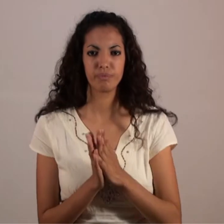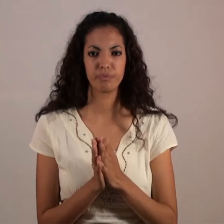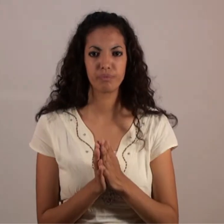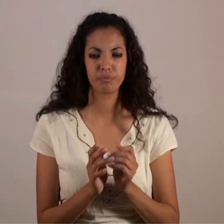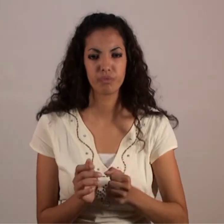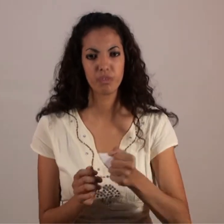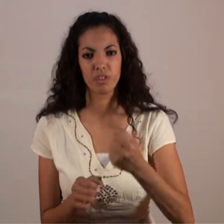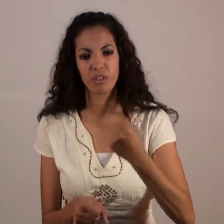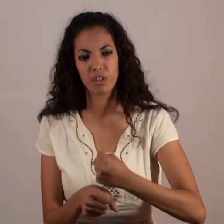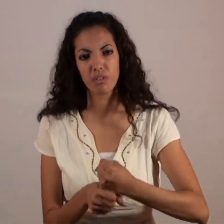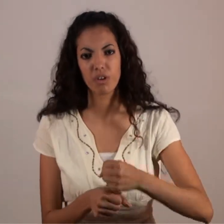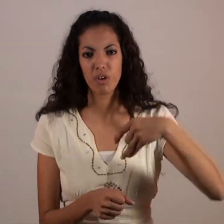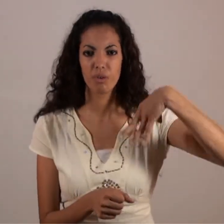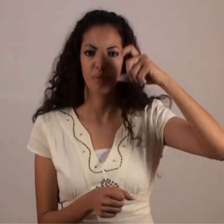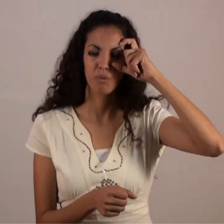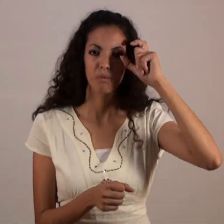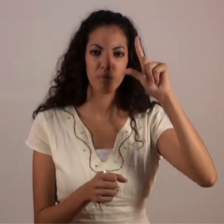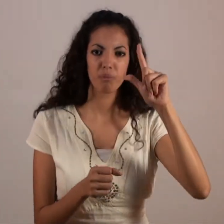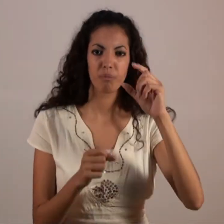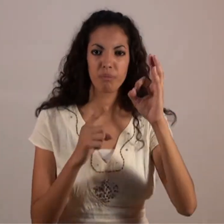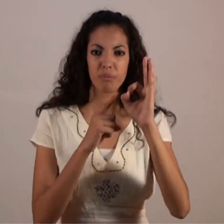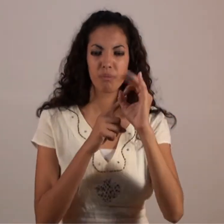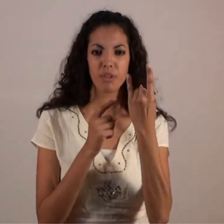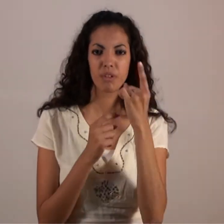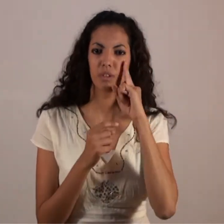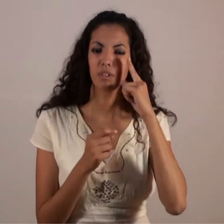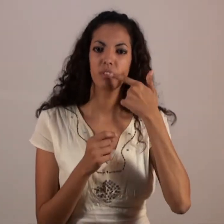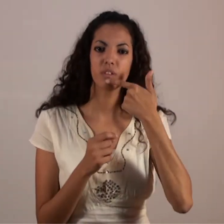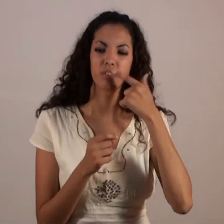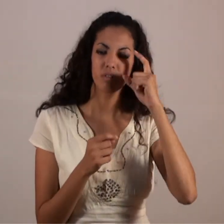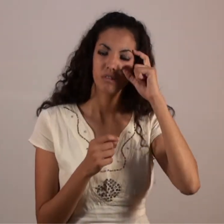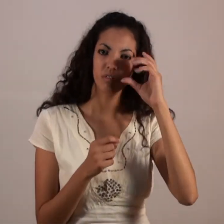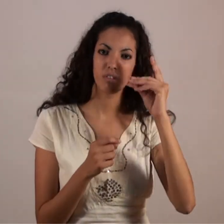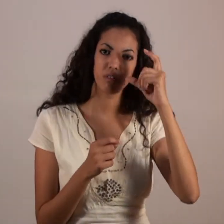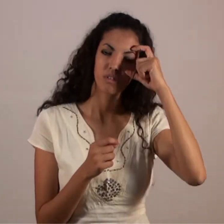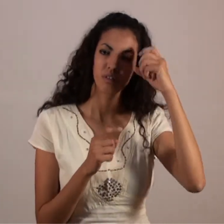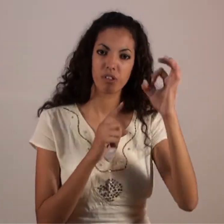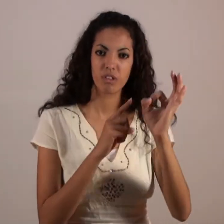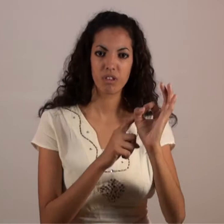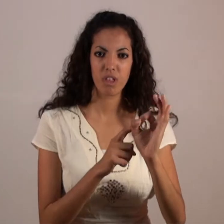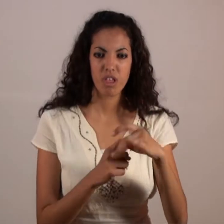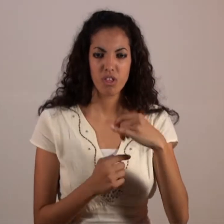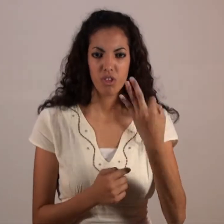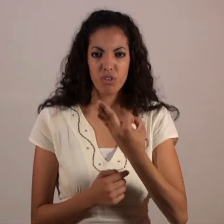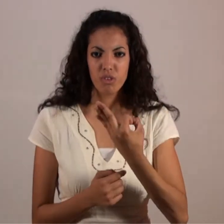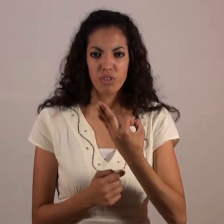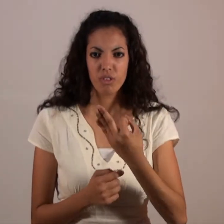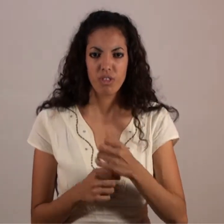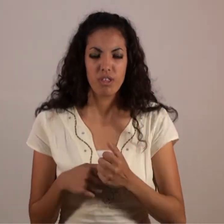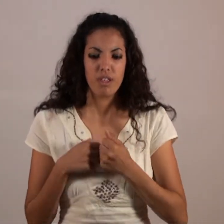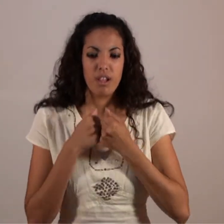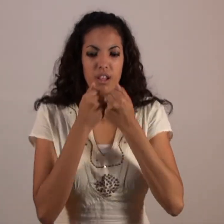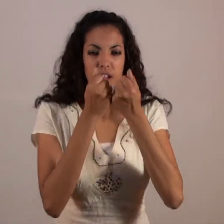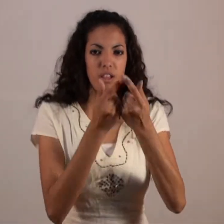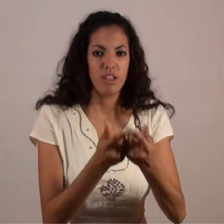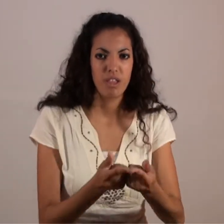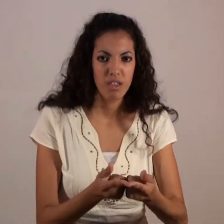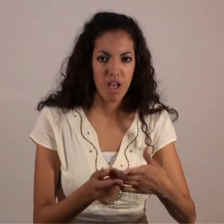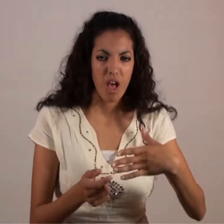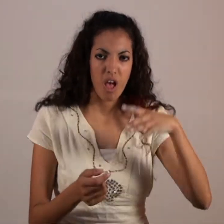al levítico, porque por medio de Abraham, Leví dio los diezmos a Melquisedec. Hebreos 7,